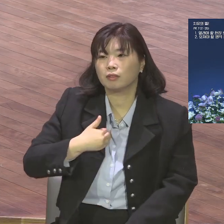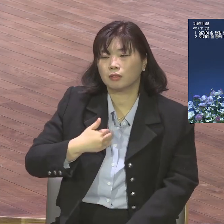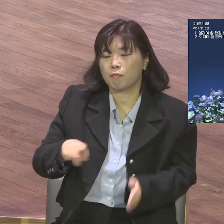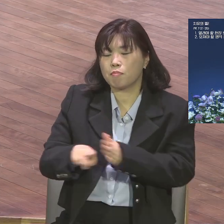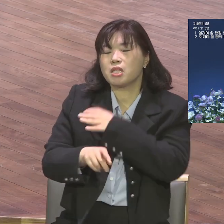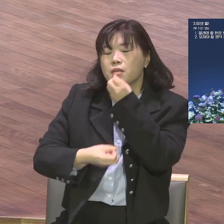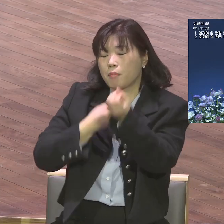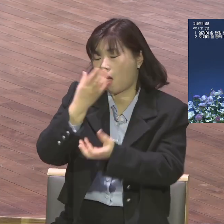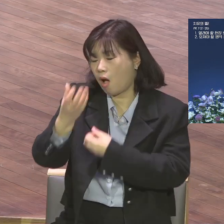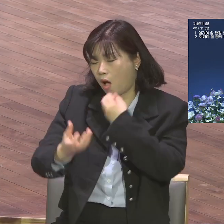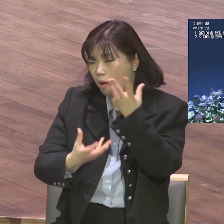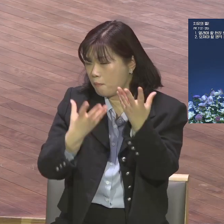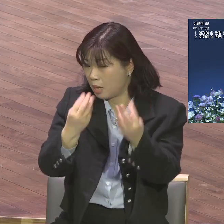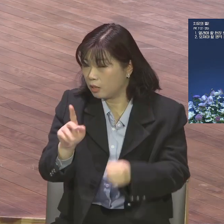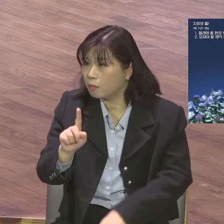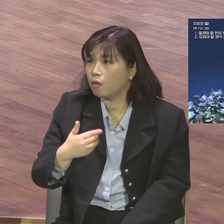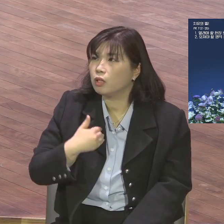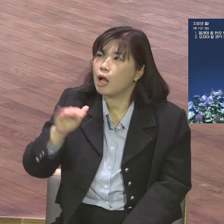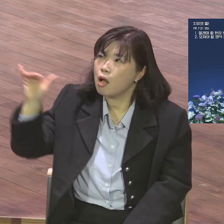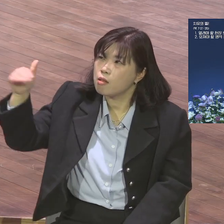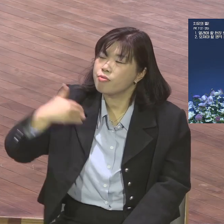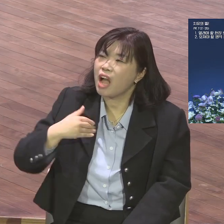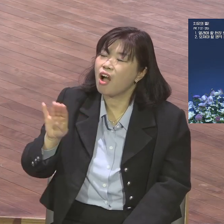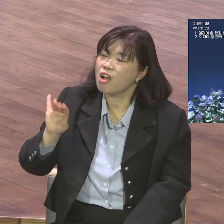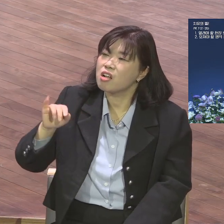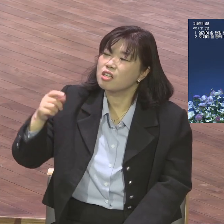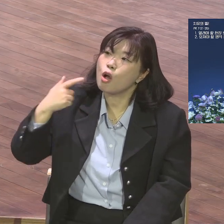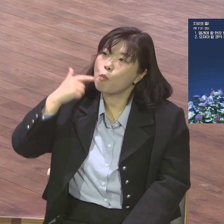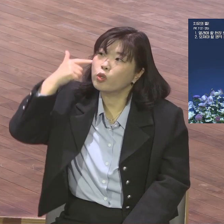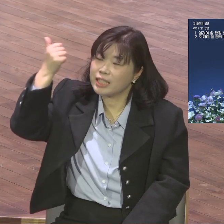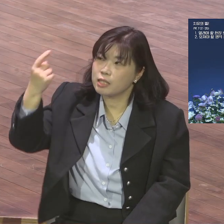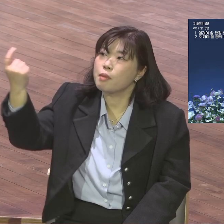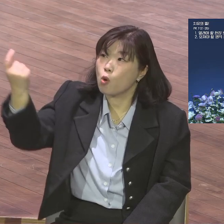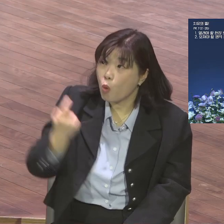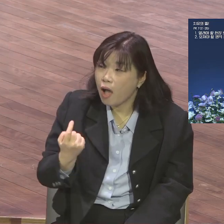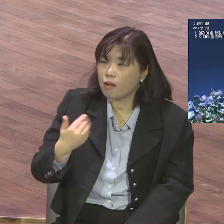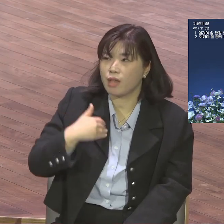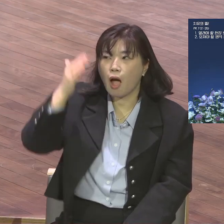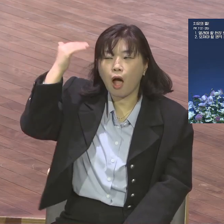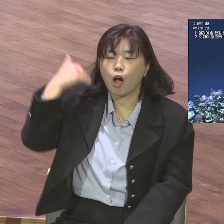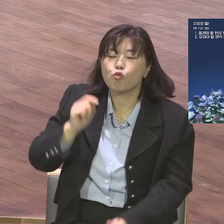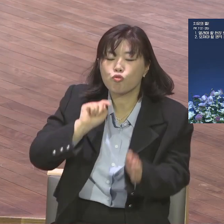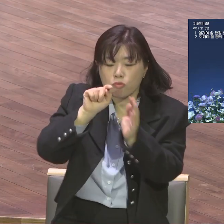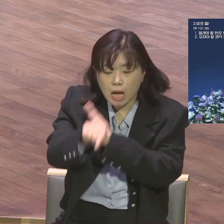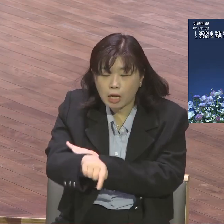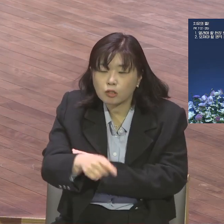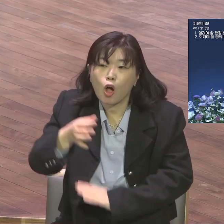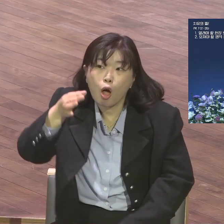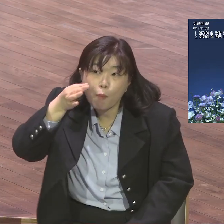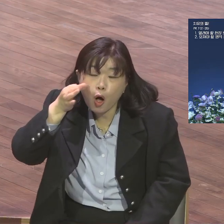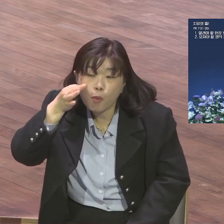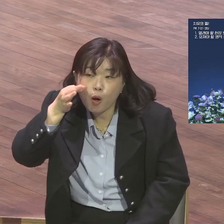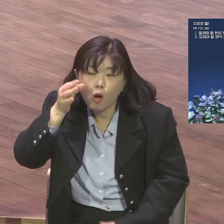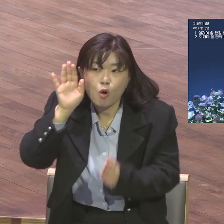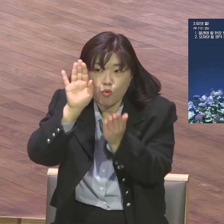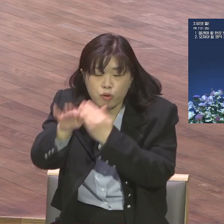내가 선교사가 되고 내가 이렇게 중직자가 되었다고 하는 간증이 많이 들었어요. 저도 빌그람